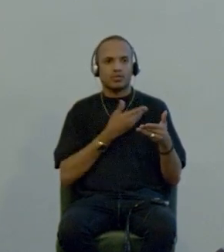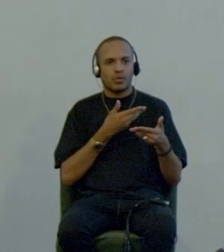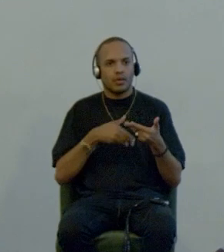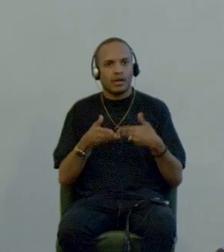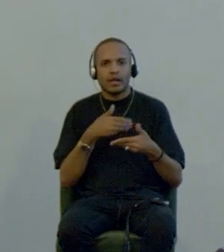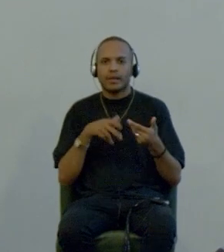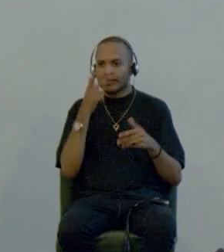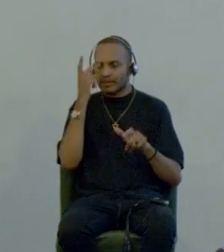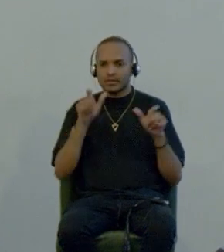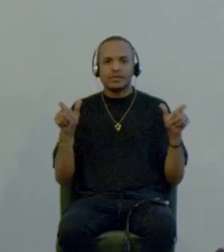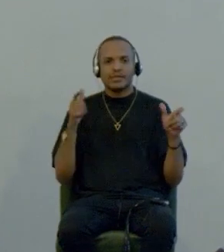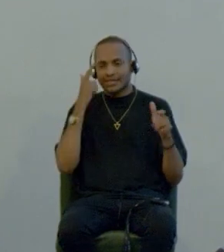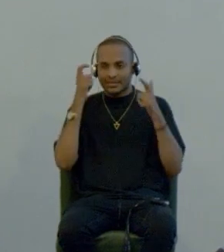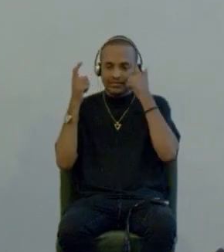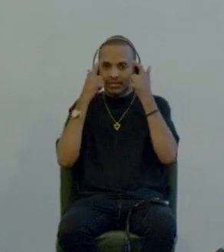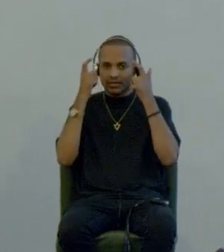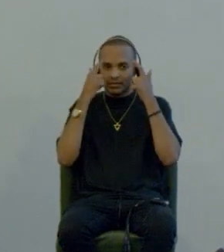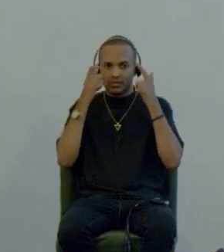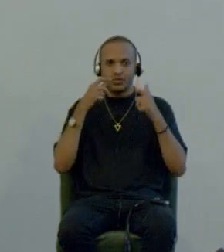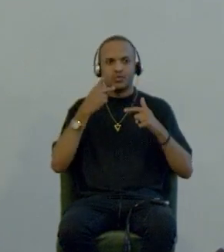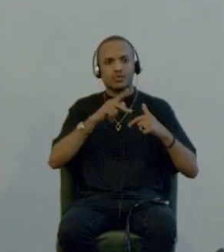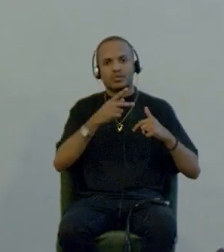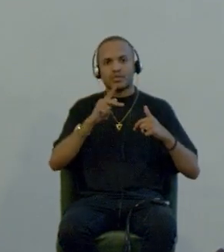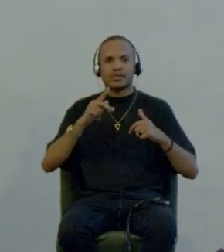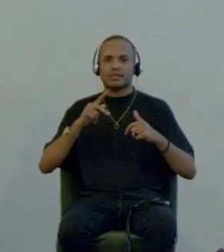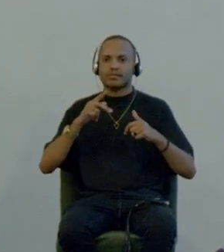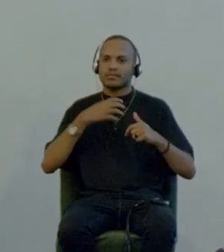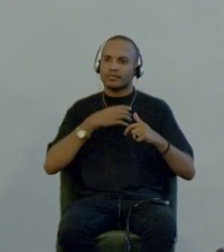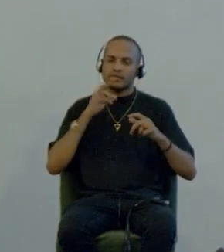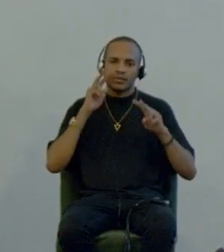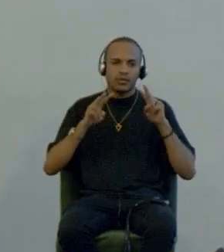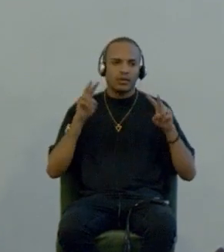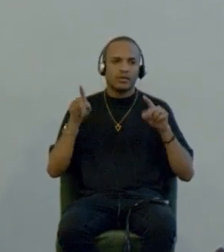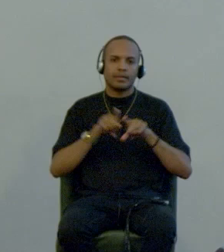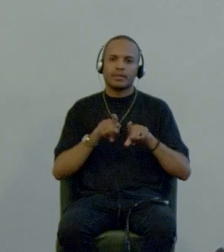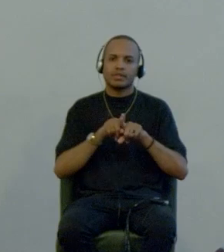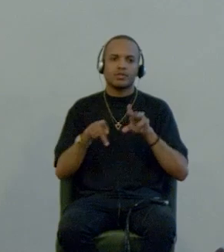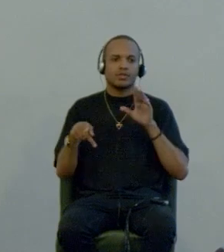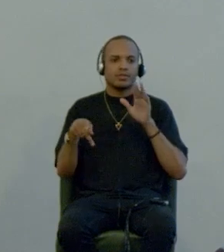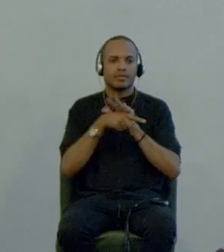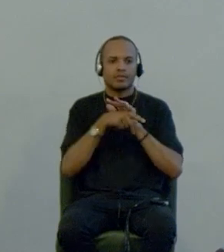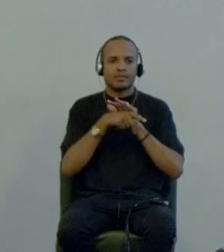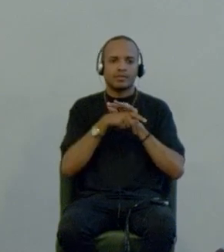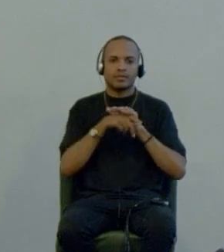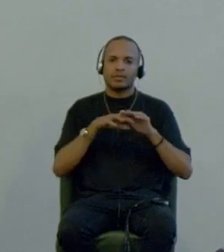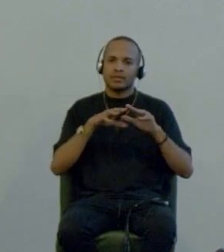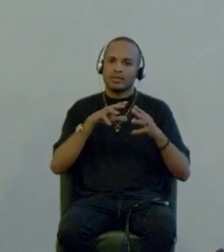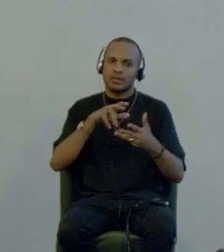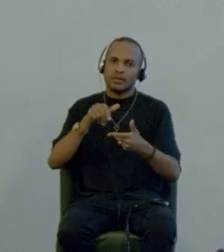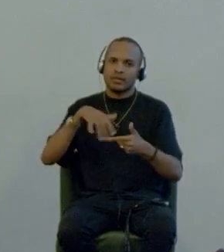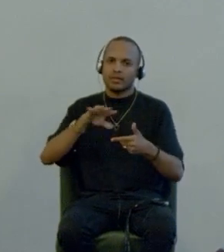leurs propres lentilles et leurs propres terres inconnues. Merci beaucoup.